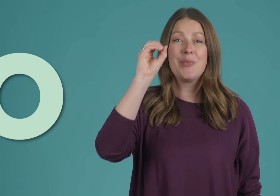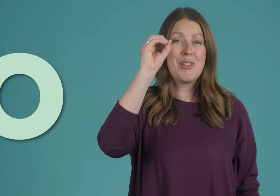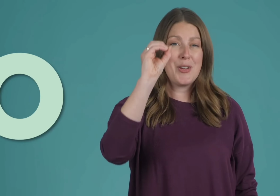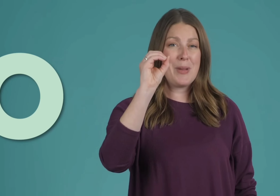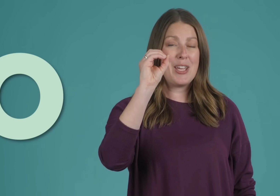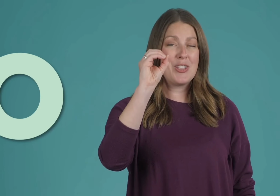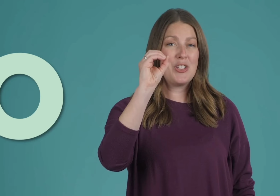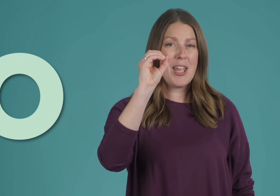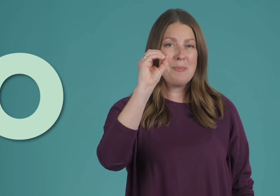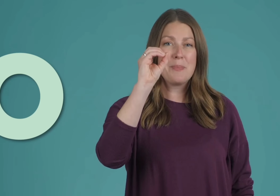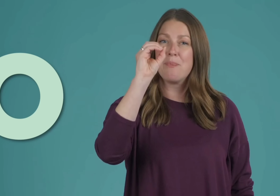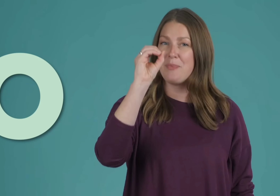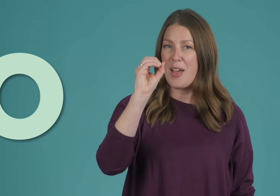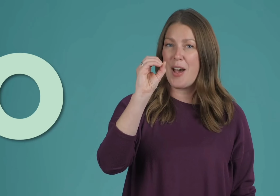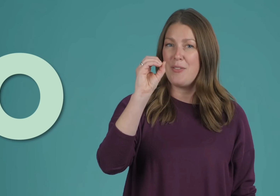You're making the shape of an